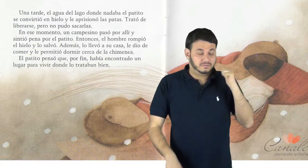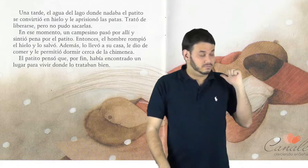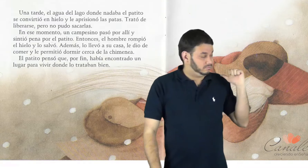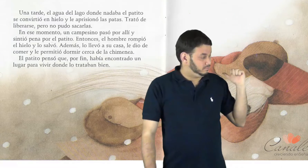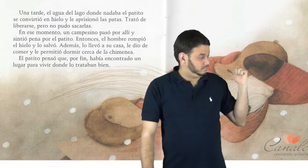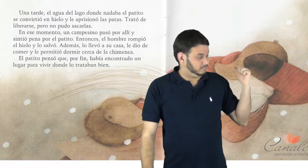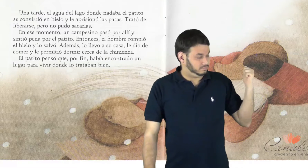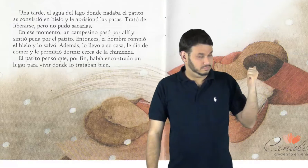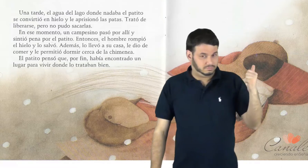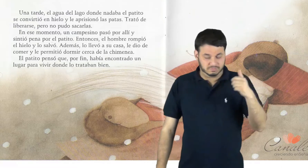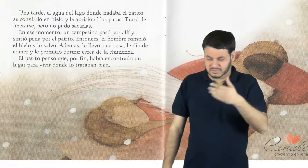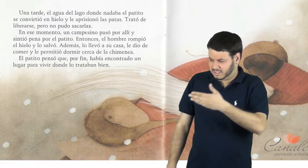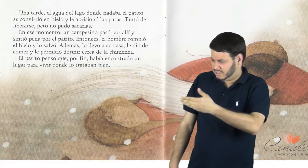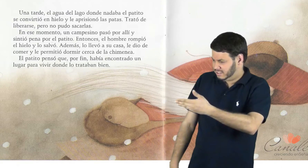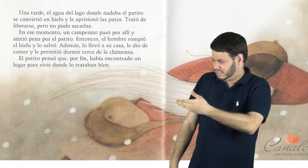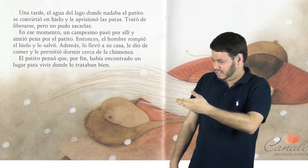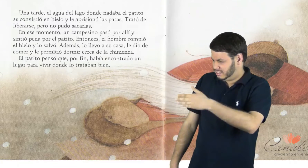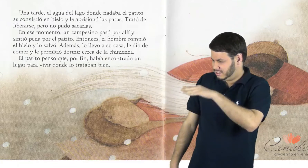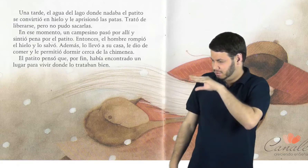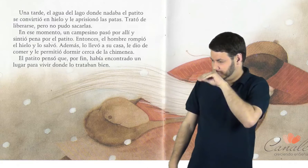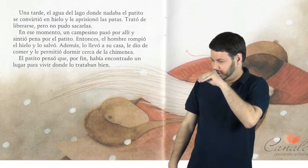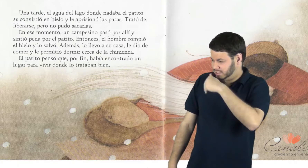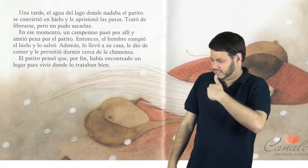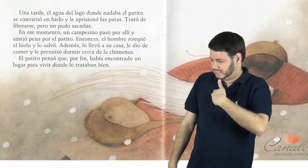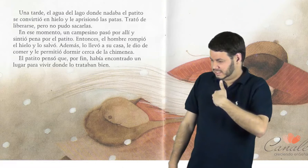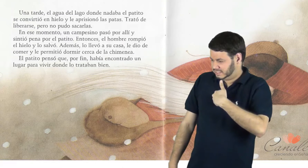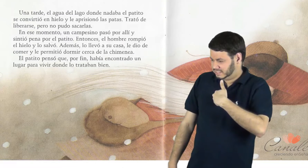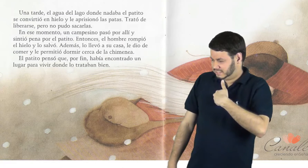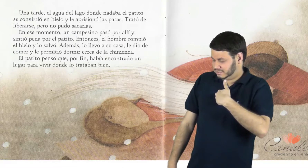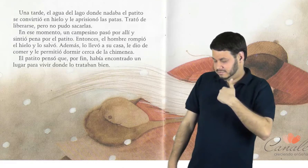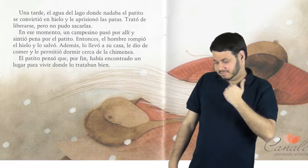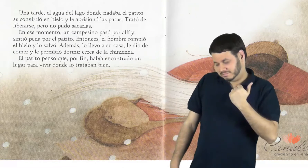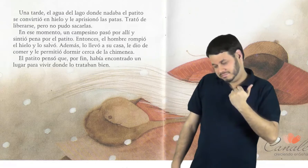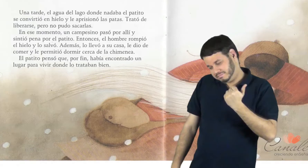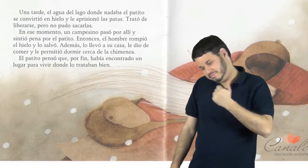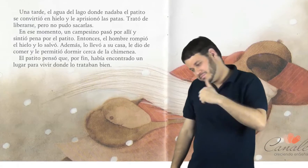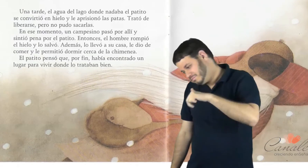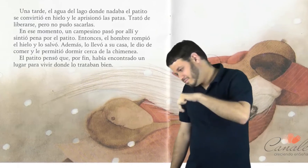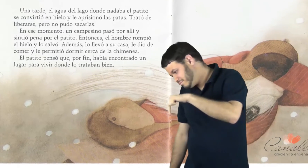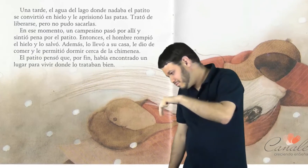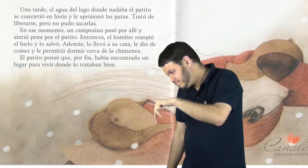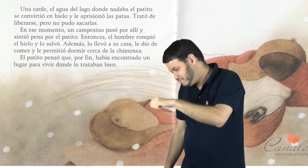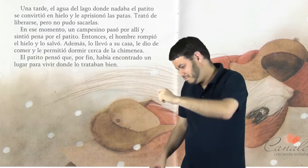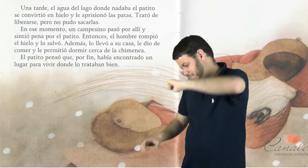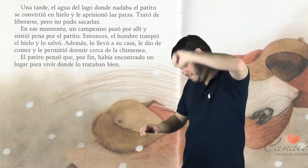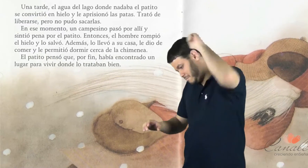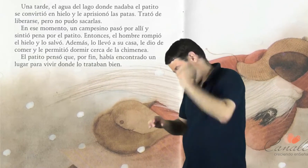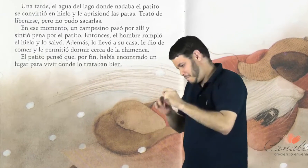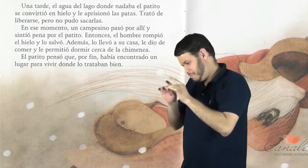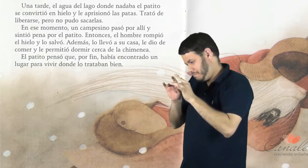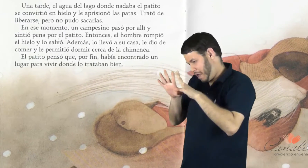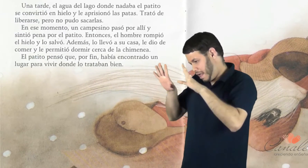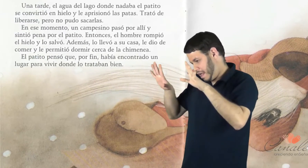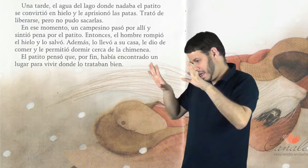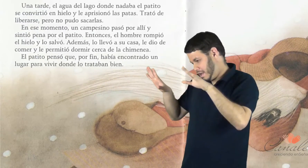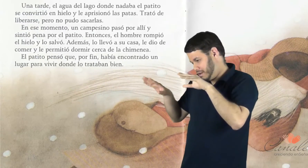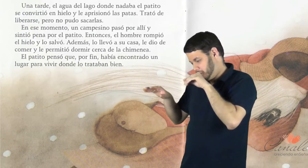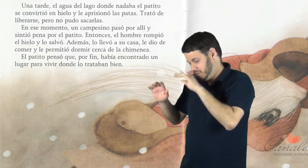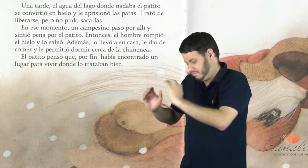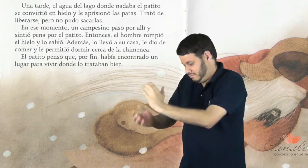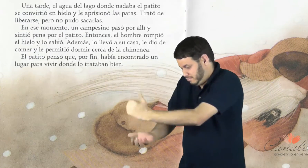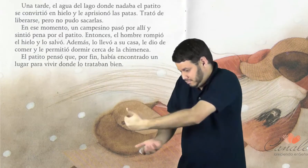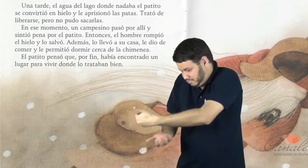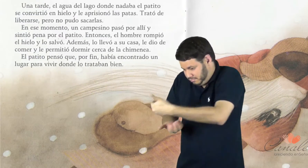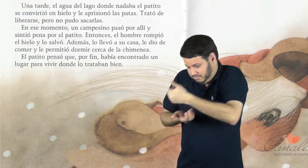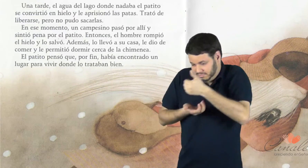en ese momento un campesino pasó por allí y sintió pena por el patito entonces